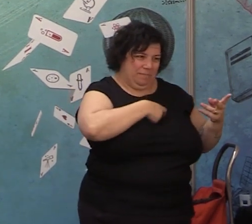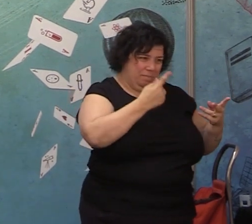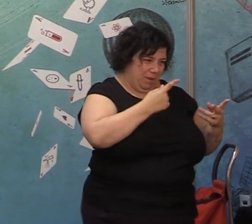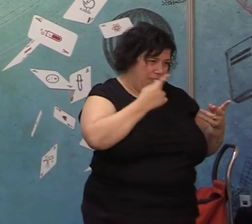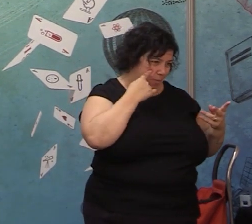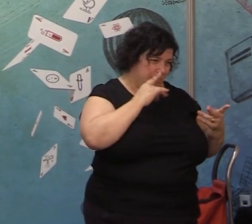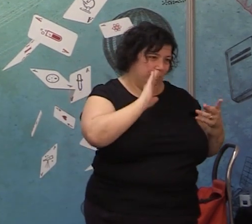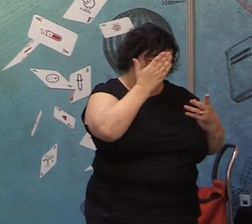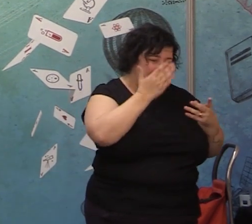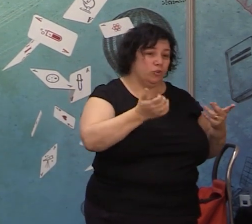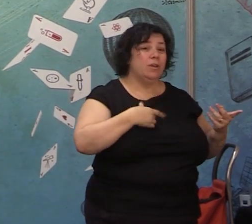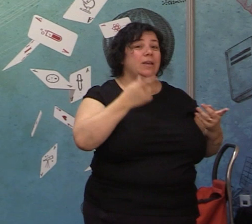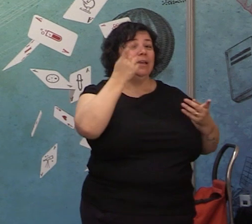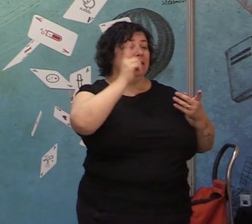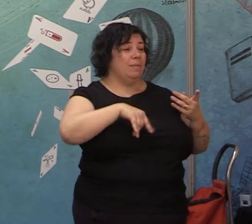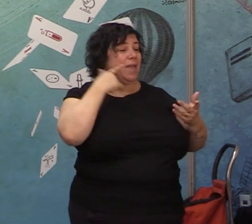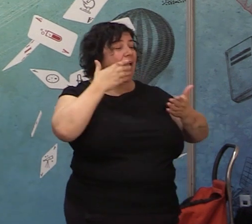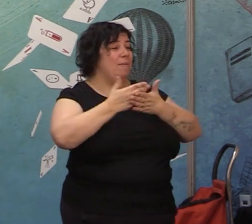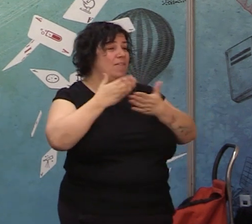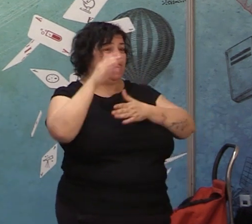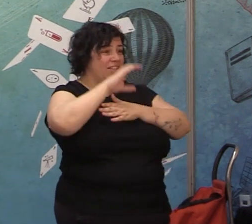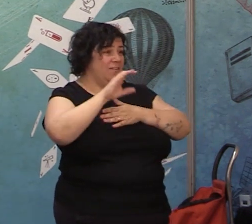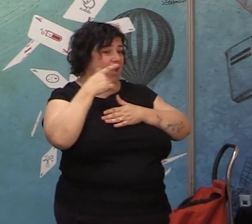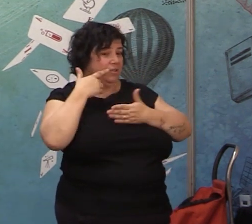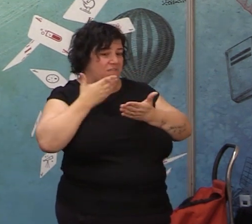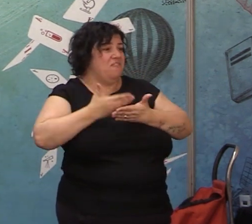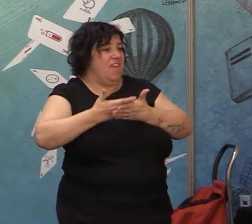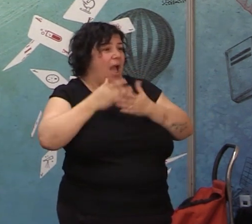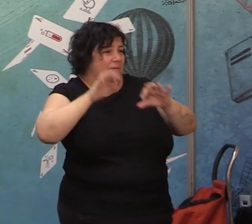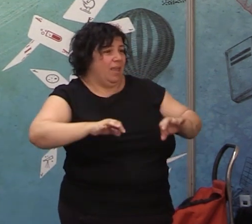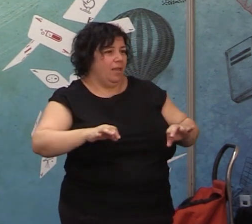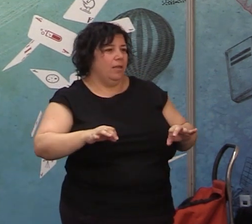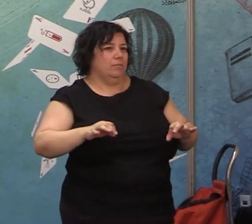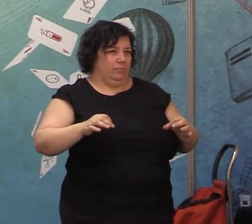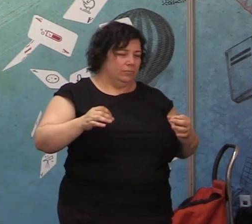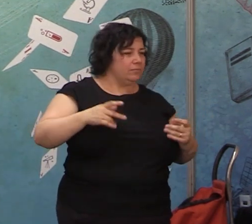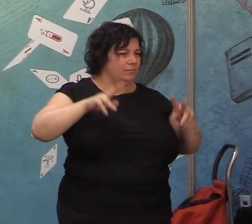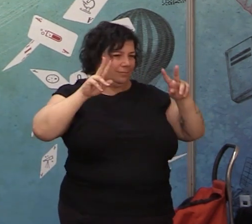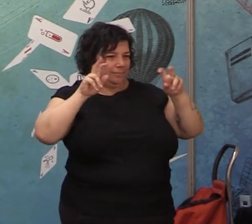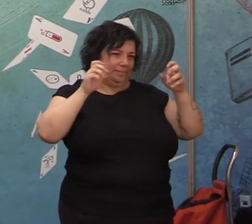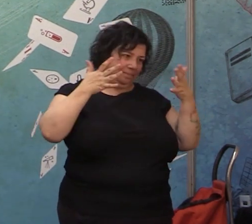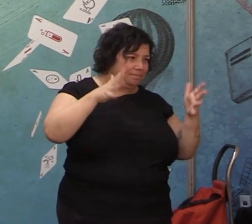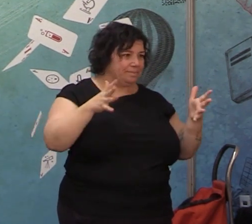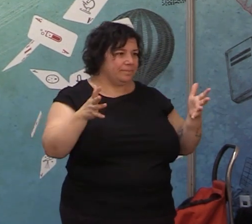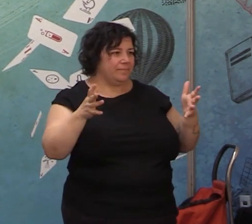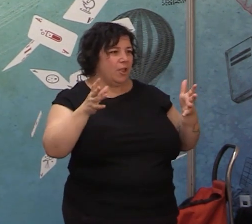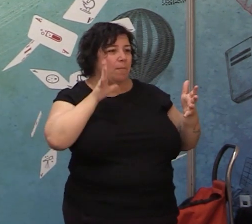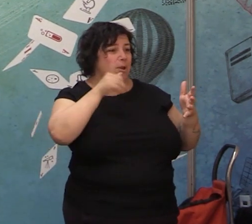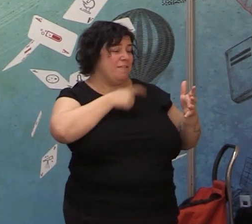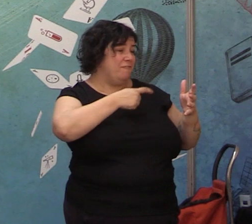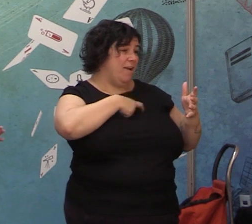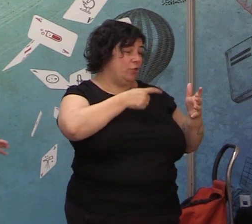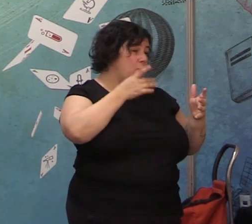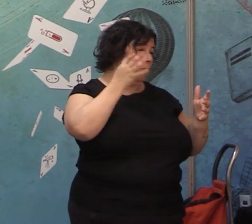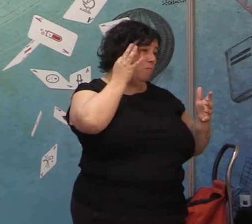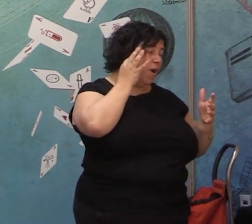¿La evidencia científica de la que disponemos es fiable? Pues, entre comillas. ¿Infarto de miocardio en las mujeres